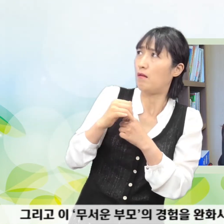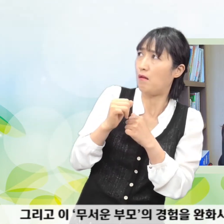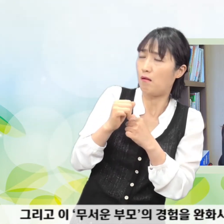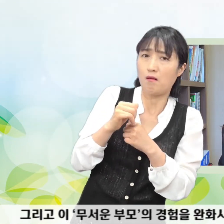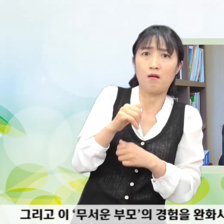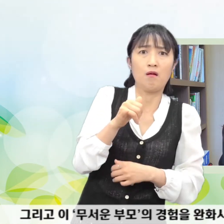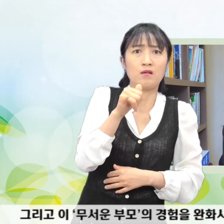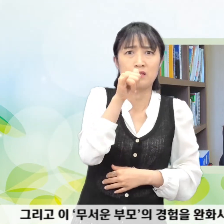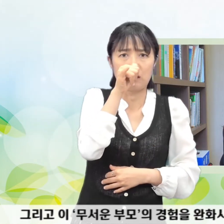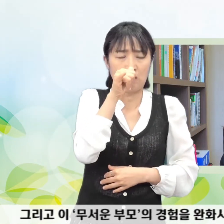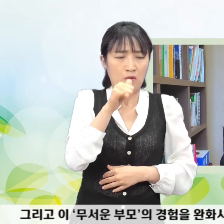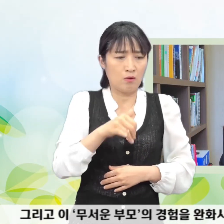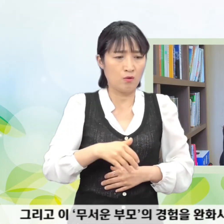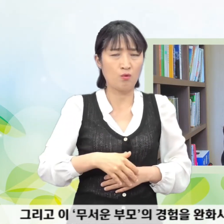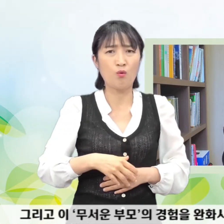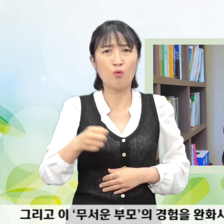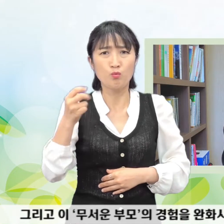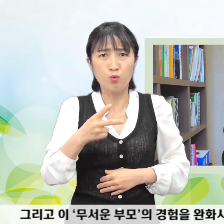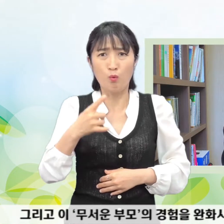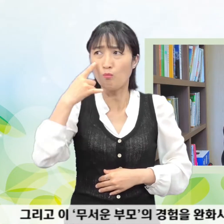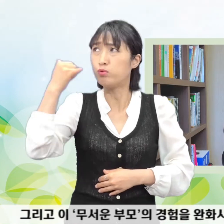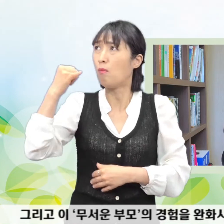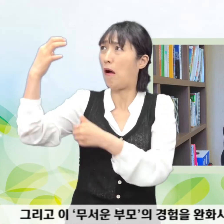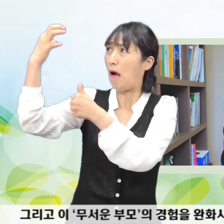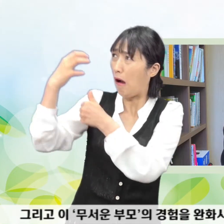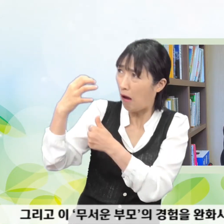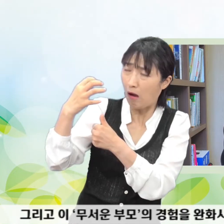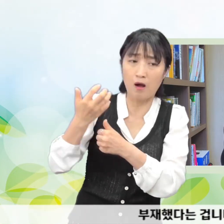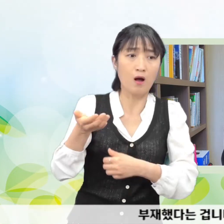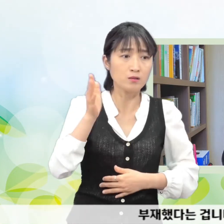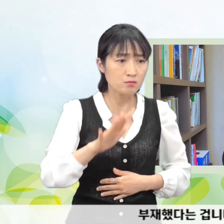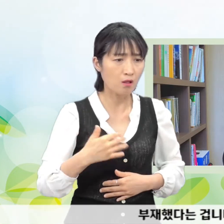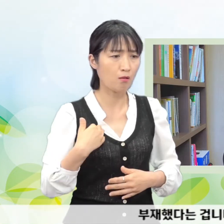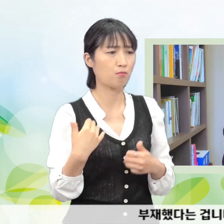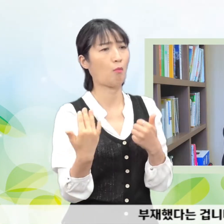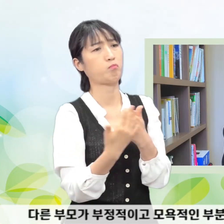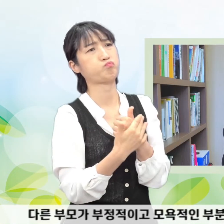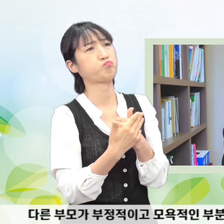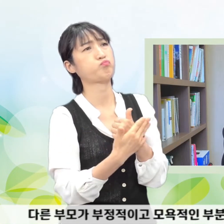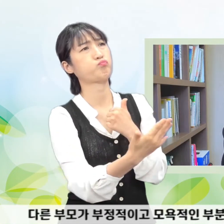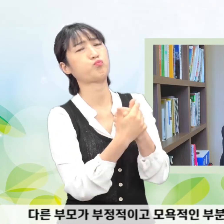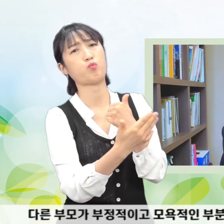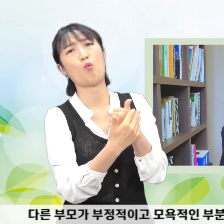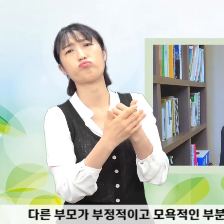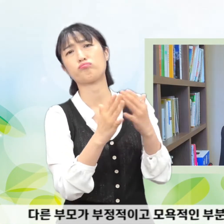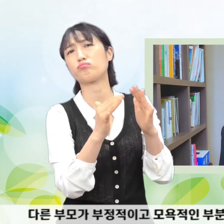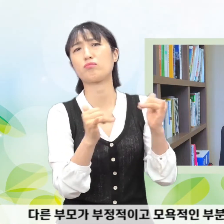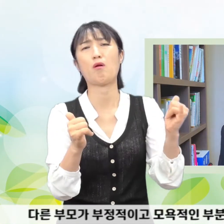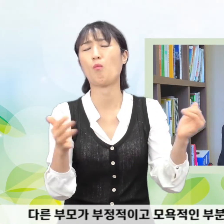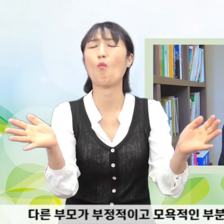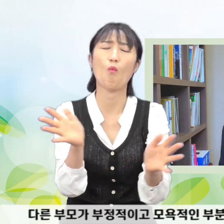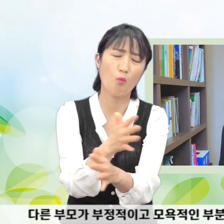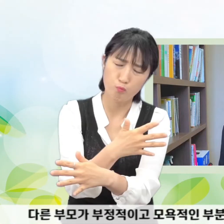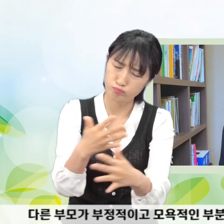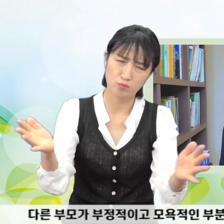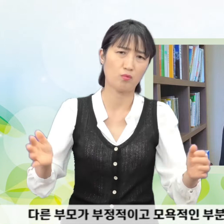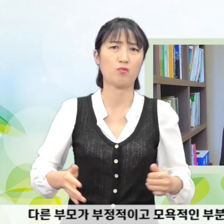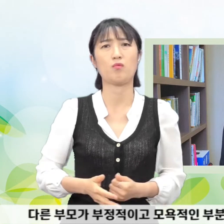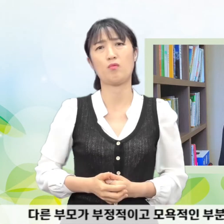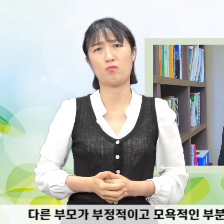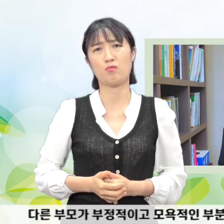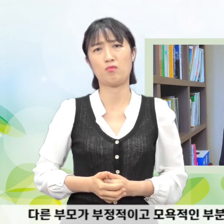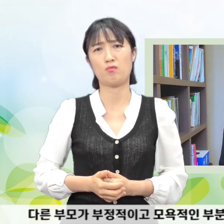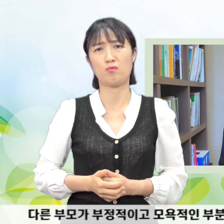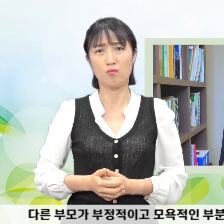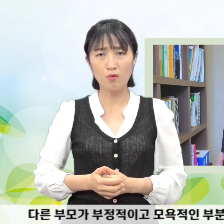무서운 부모의 경험을 완화시켜 줄 수 있는 다른 대상들도 부재했다. 다른 부모가 부정적이고 막 모욕적인